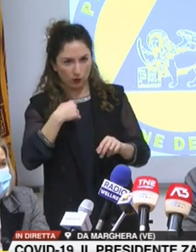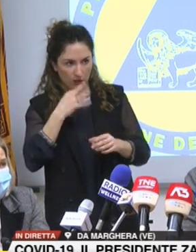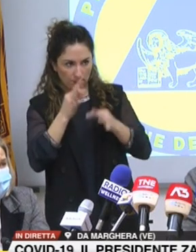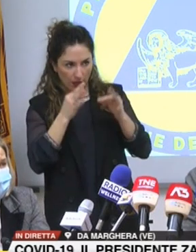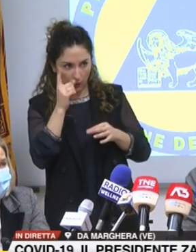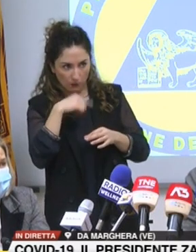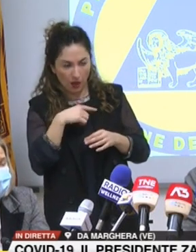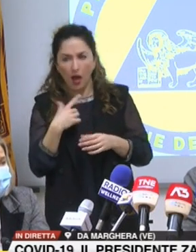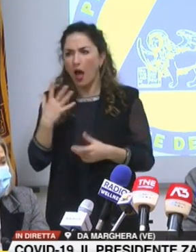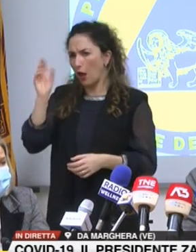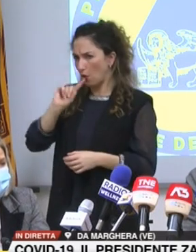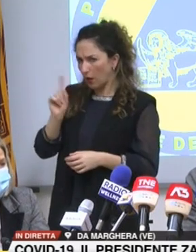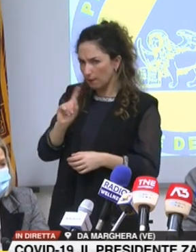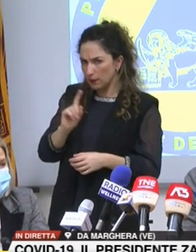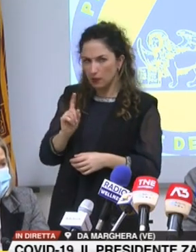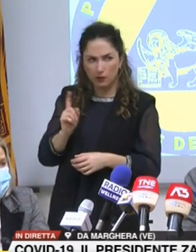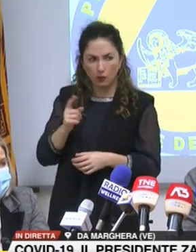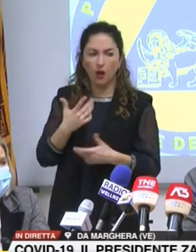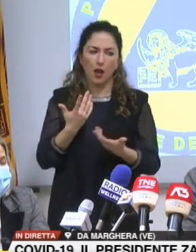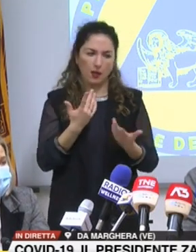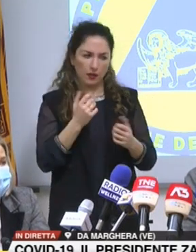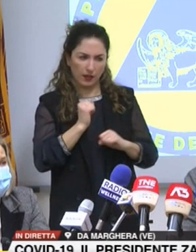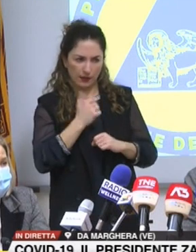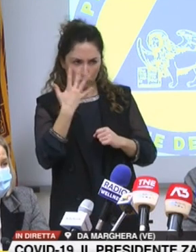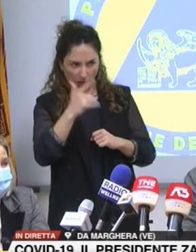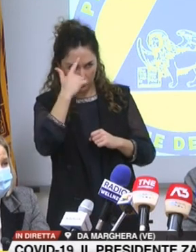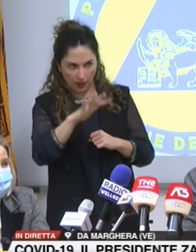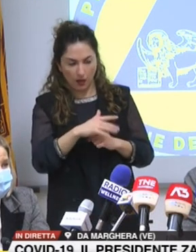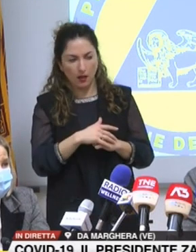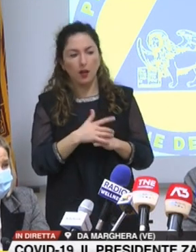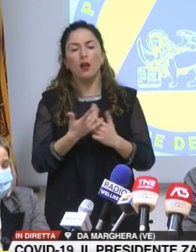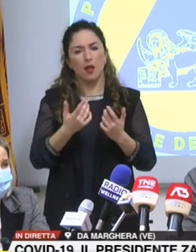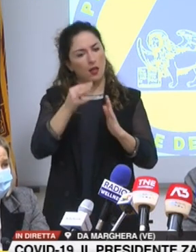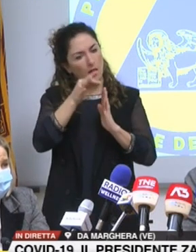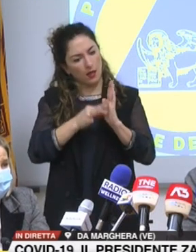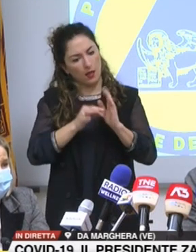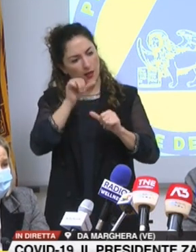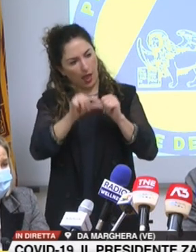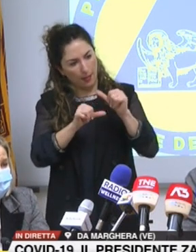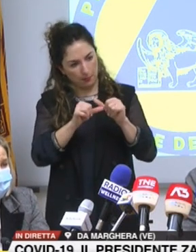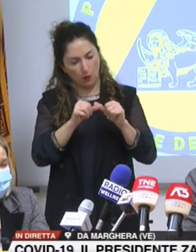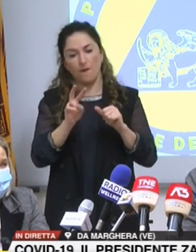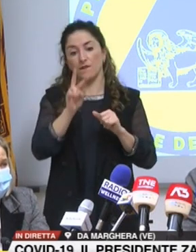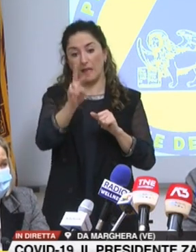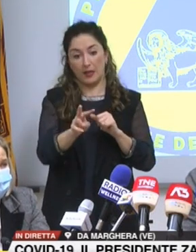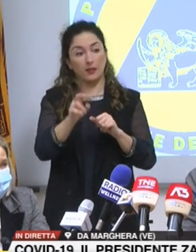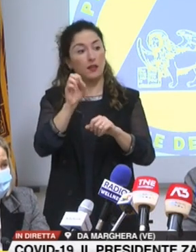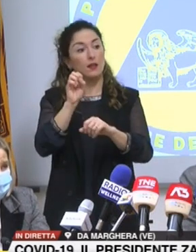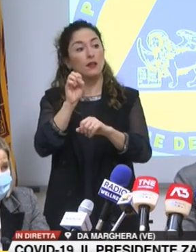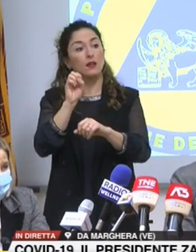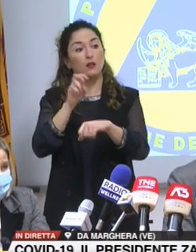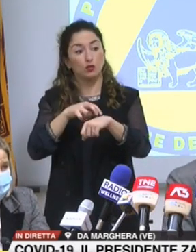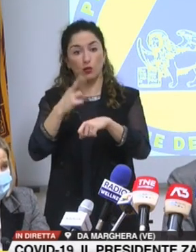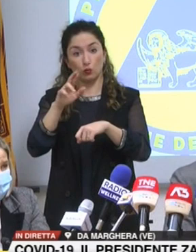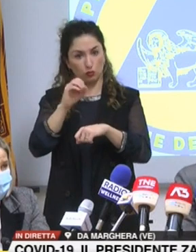bene. Non avevo colto questa cosa. Sì, perché avevo dato per scontato. Ecco. Da lunedì si cambia, infatti viene la dottoressa Russo venerdì a...